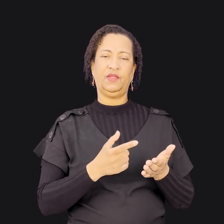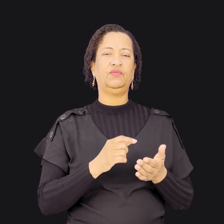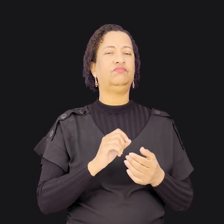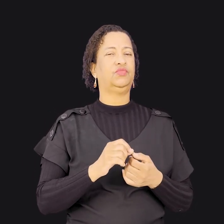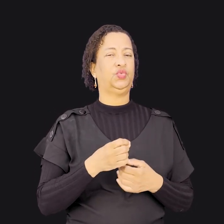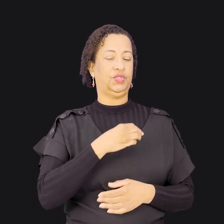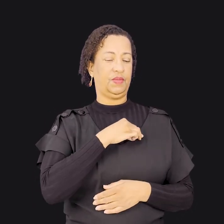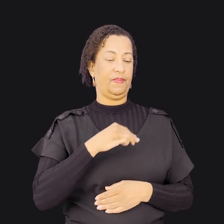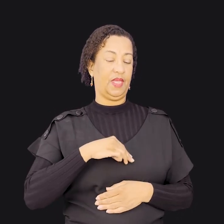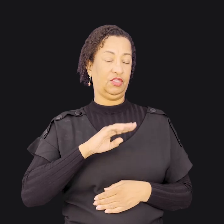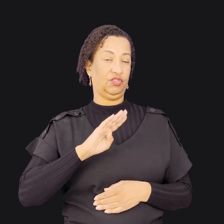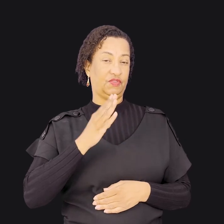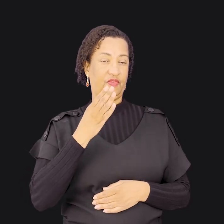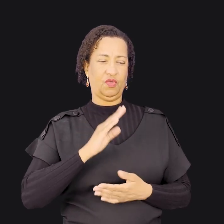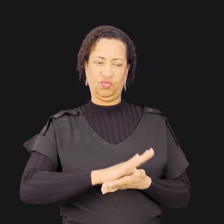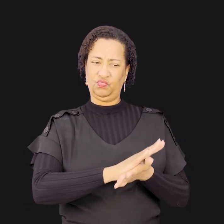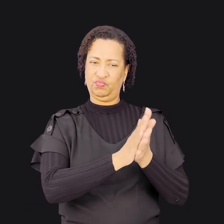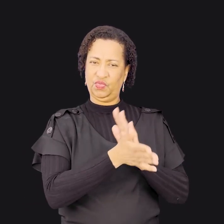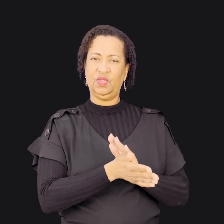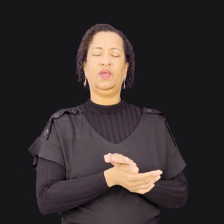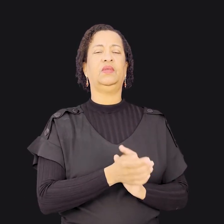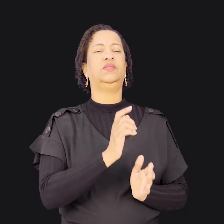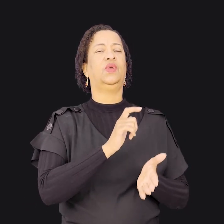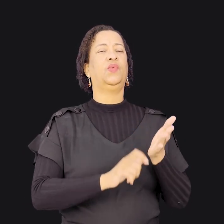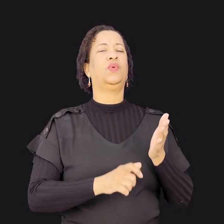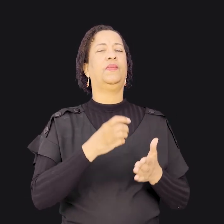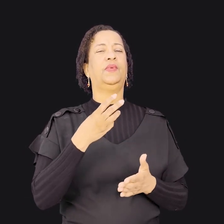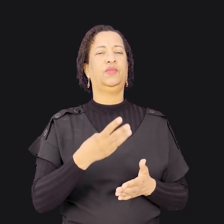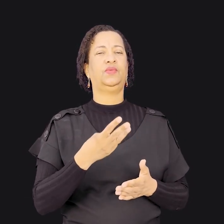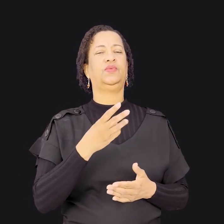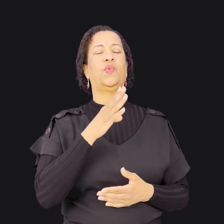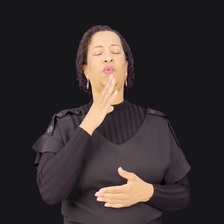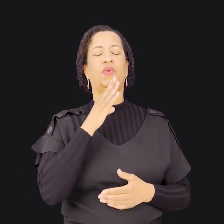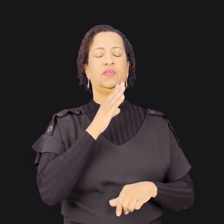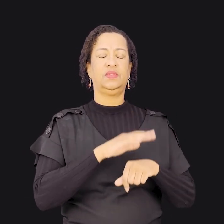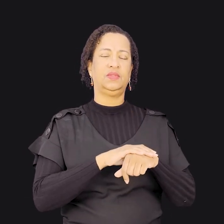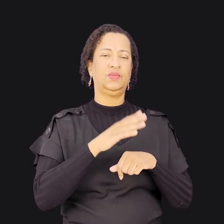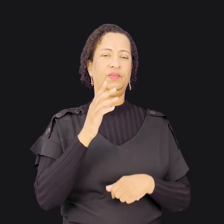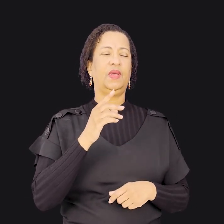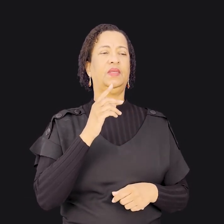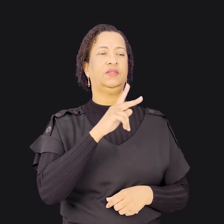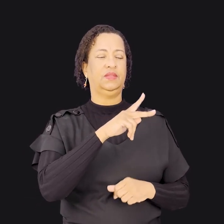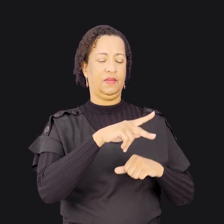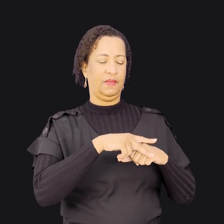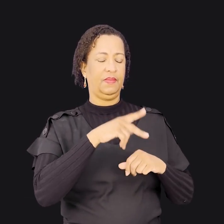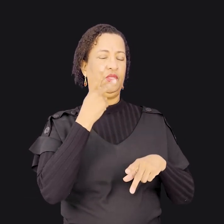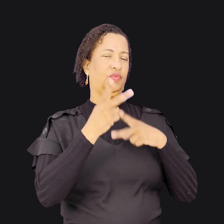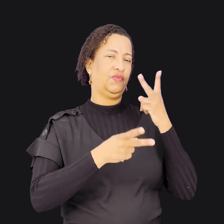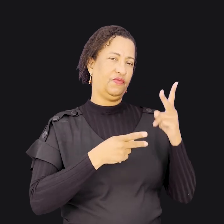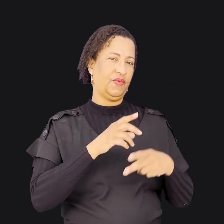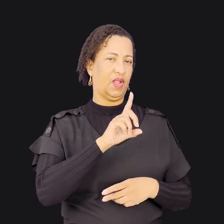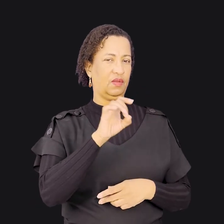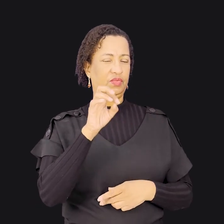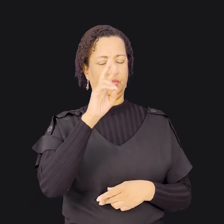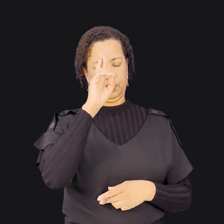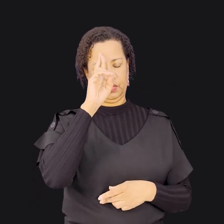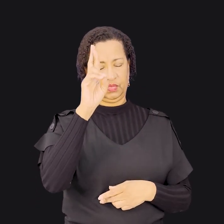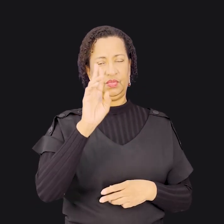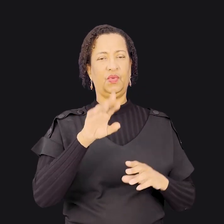falsos mestres. Já o capítulo 3 é o mais conhecido porque é nele que Pedro fala sobre o dia do Senhor. Quando estudamos os